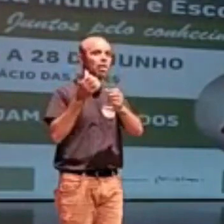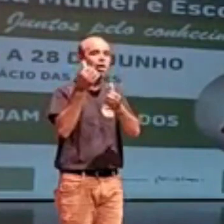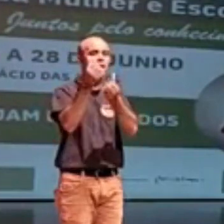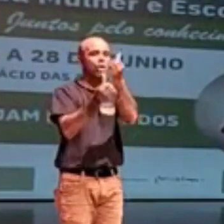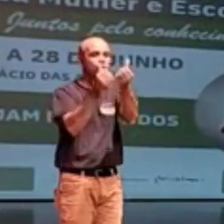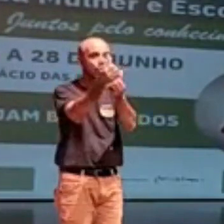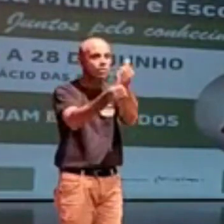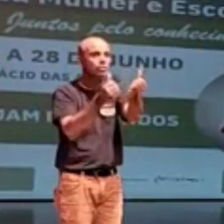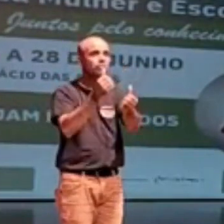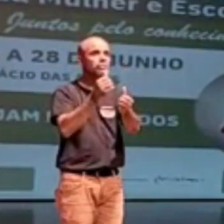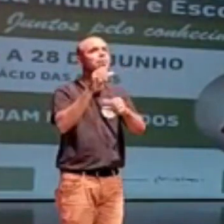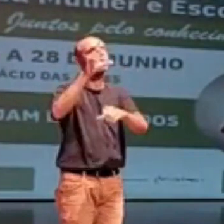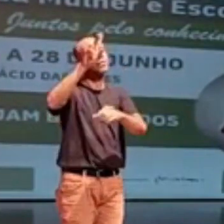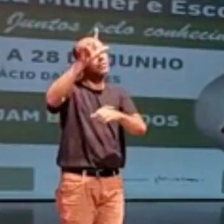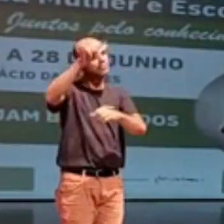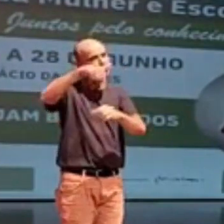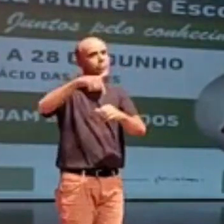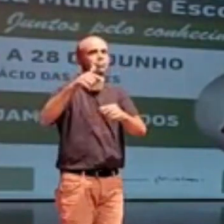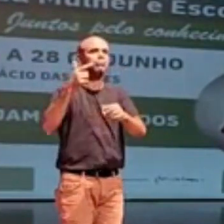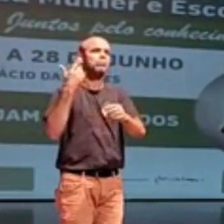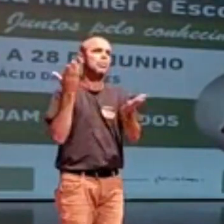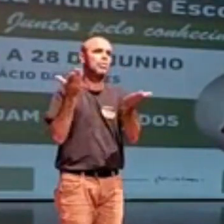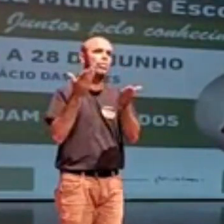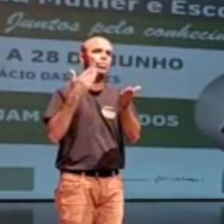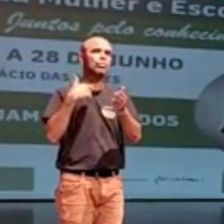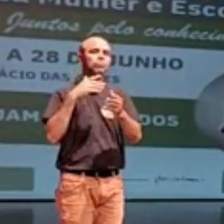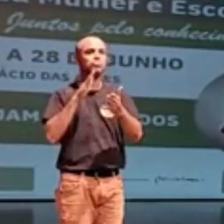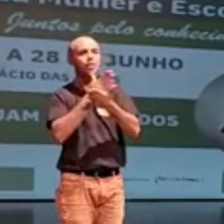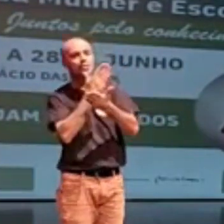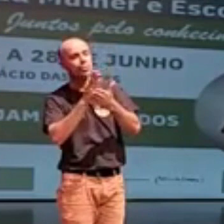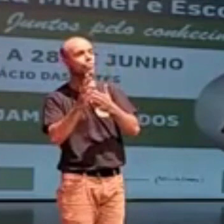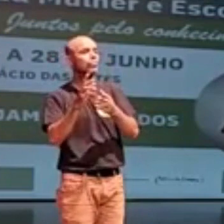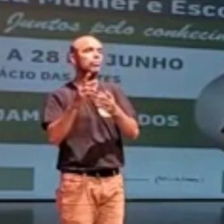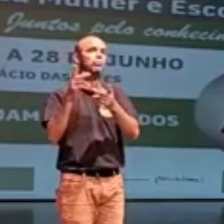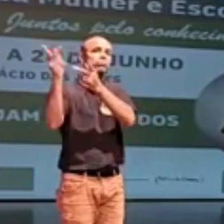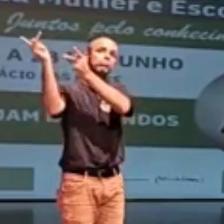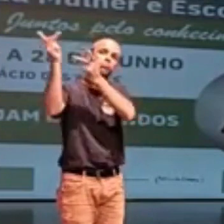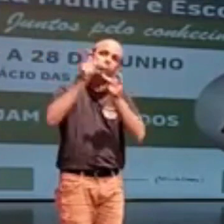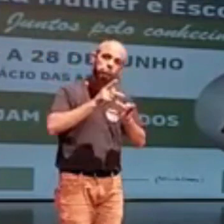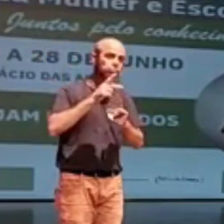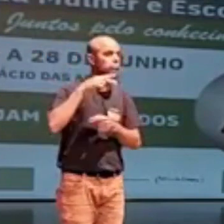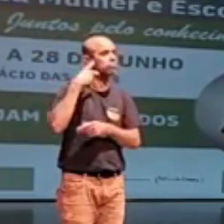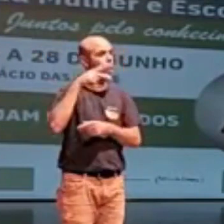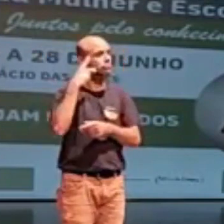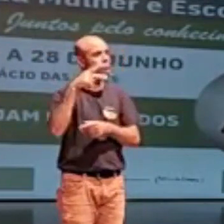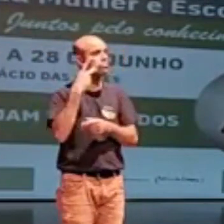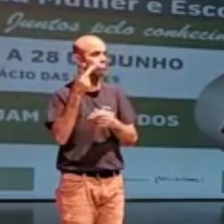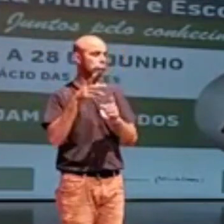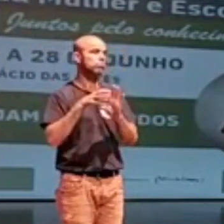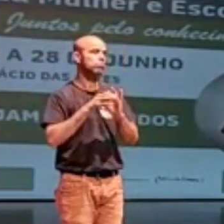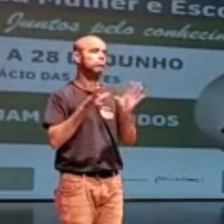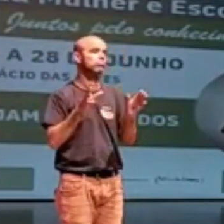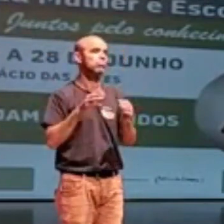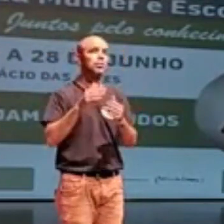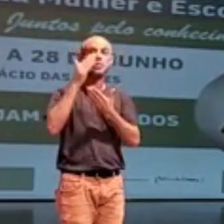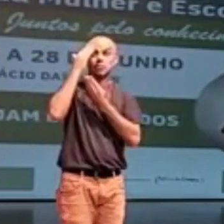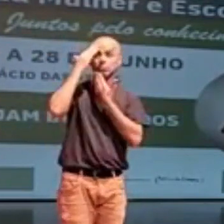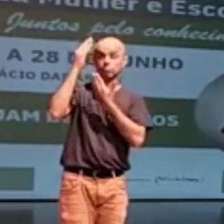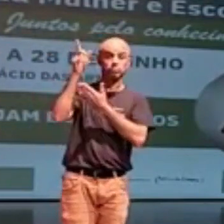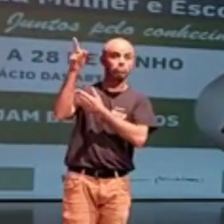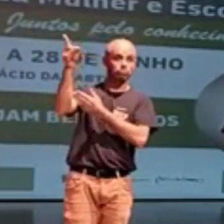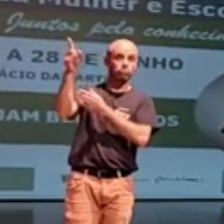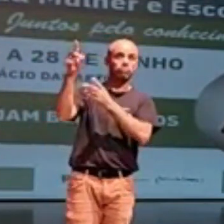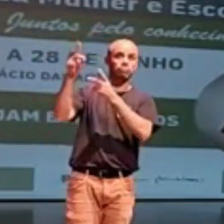que mais tarde, com certeza, alguns vereadores vão fazer a visita aqui, mas graças a eles também que tudo isso